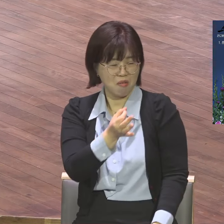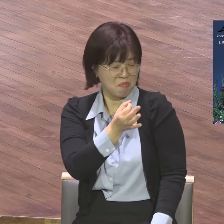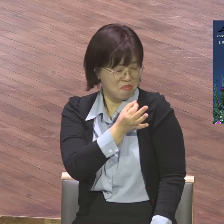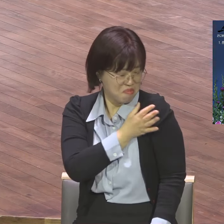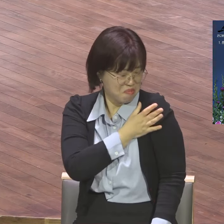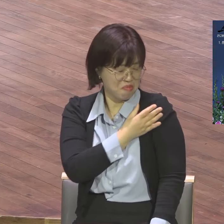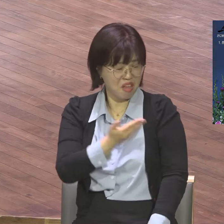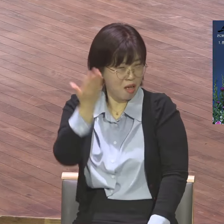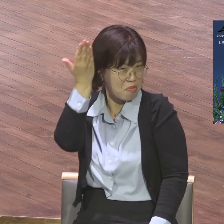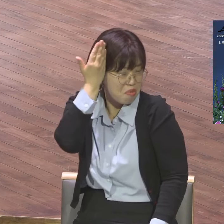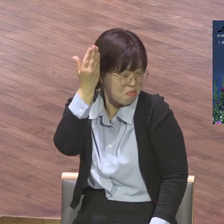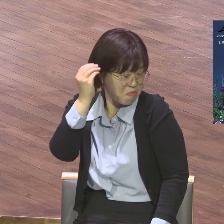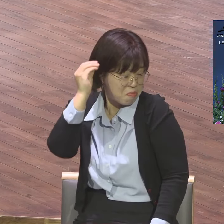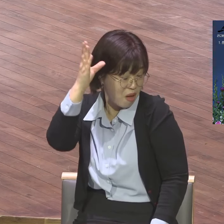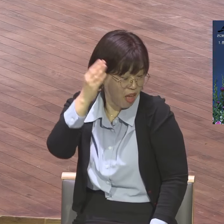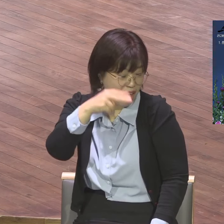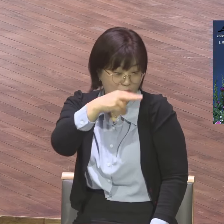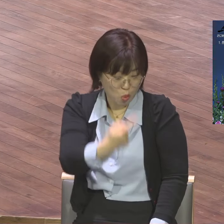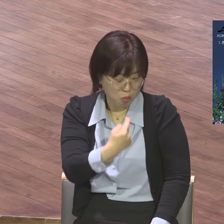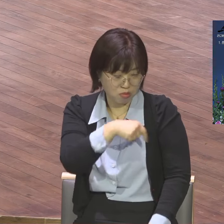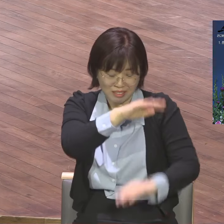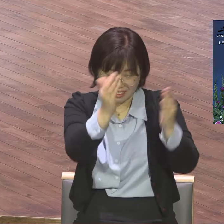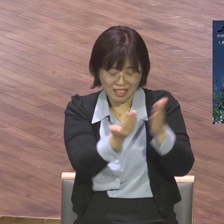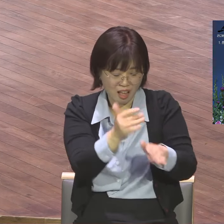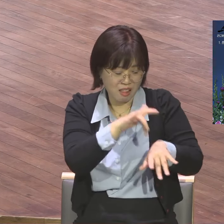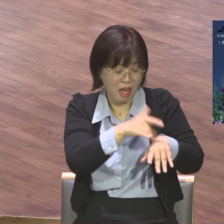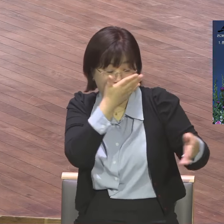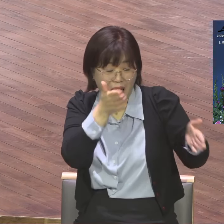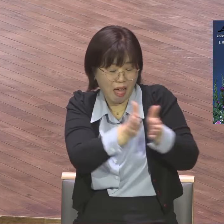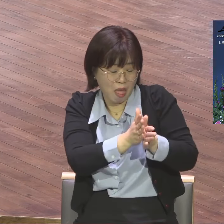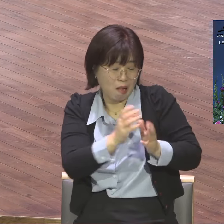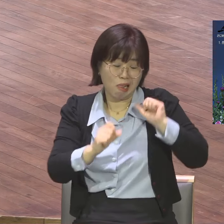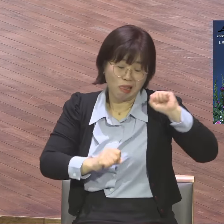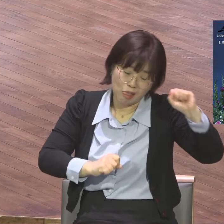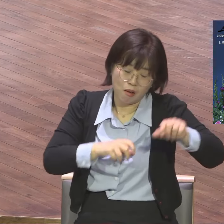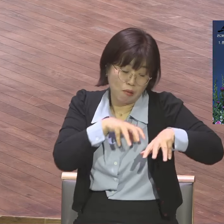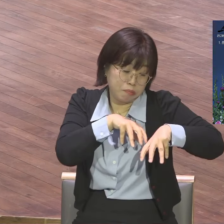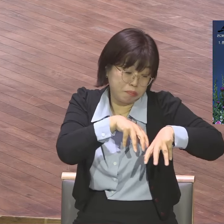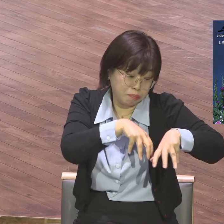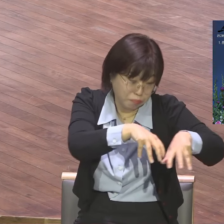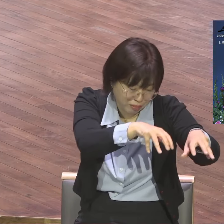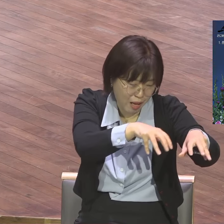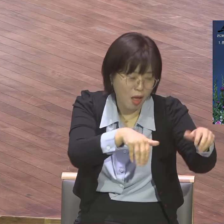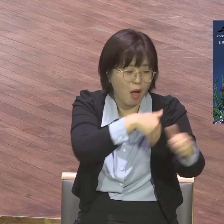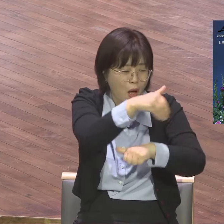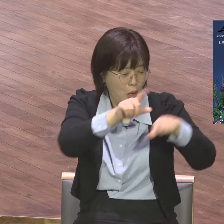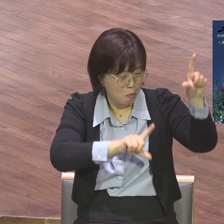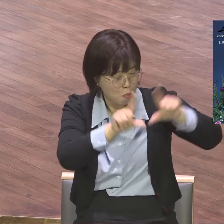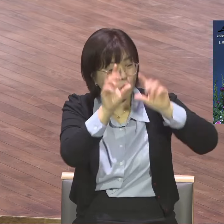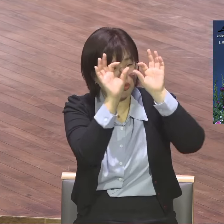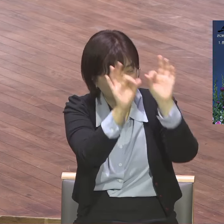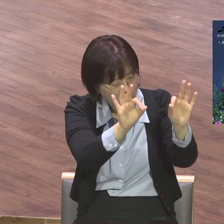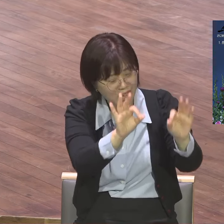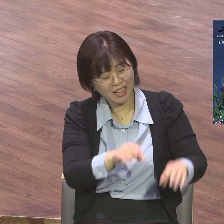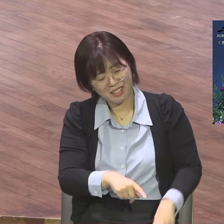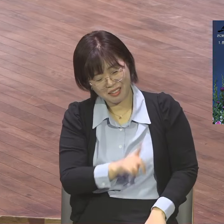솔로몬은 10장까지 계속해서 헛된 것을 언급하고 있는데 이렇게 많은